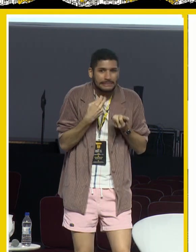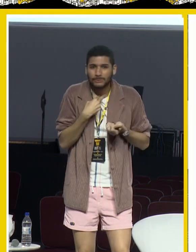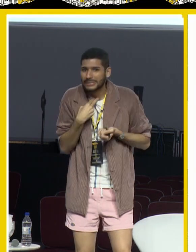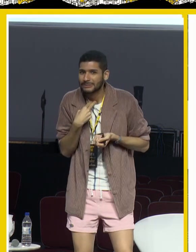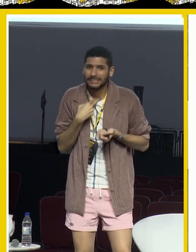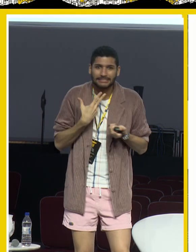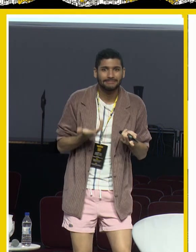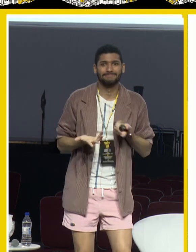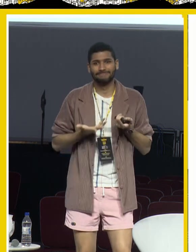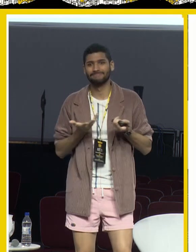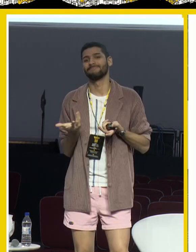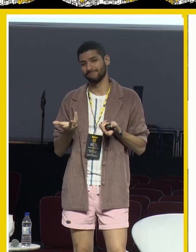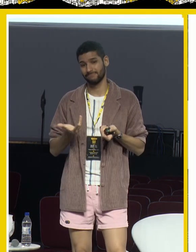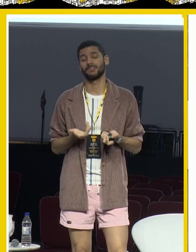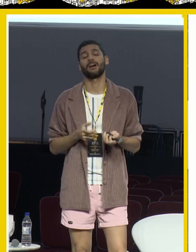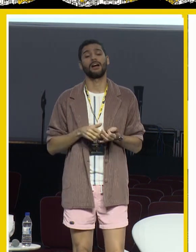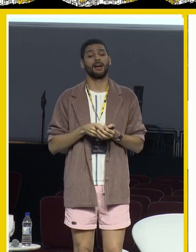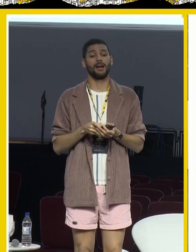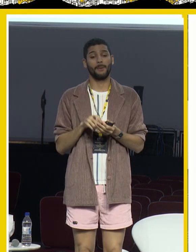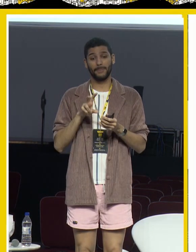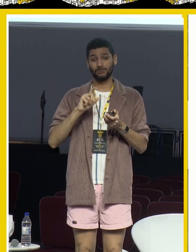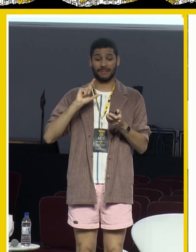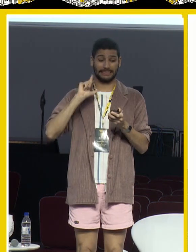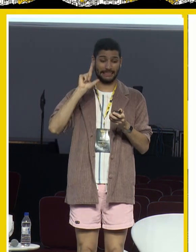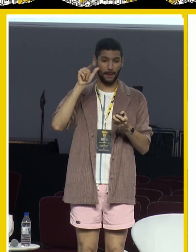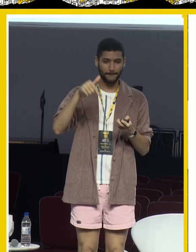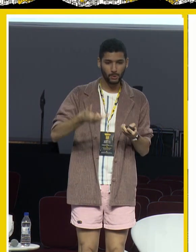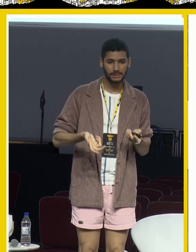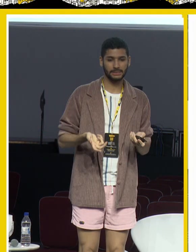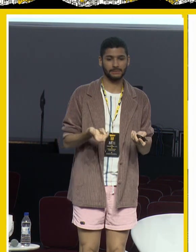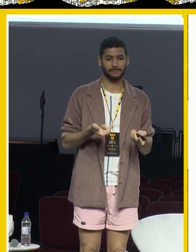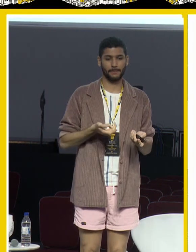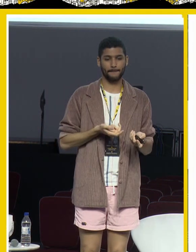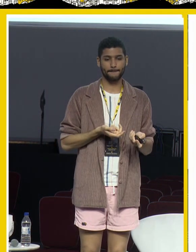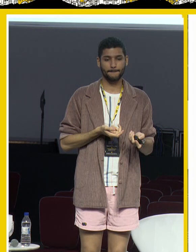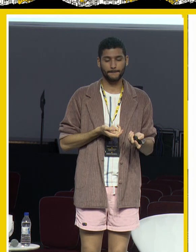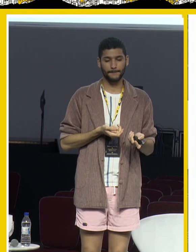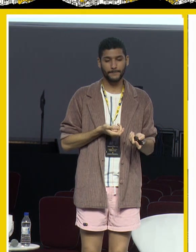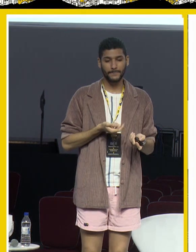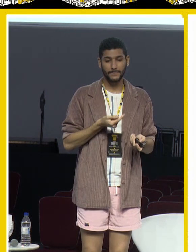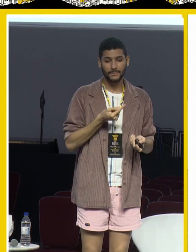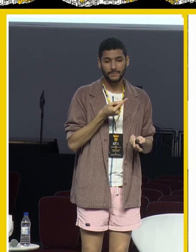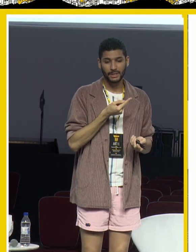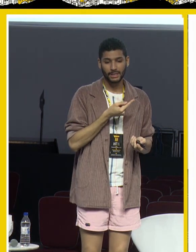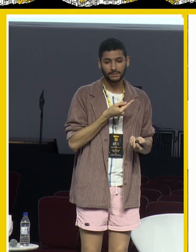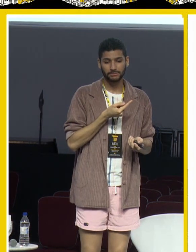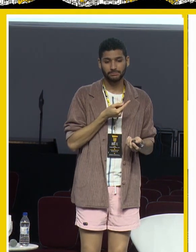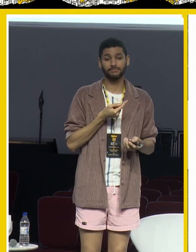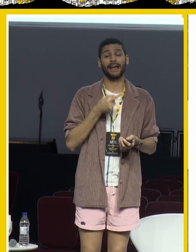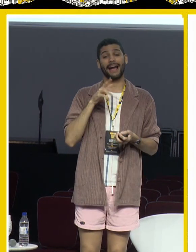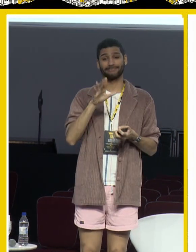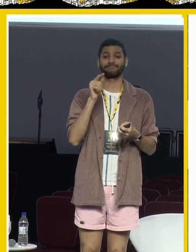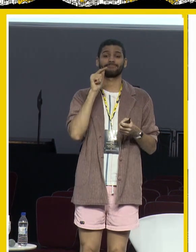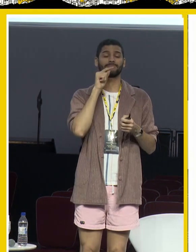então tive que economizar tive que fazer uma boa administração dos recursos e depois